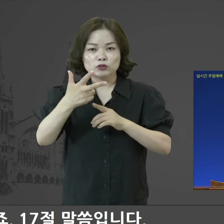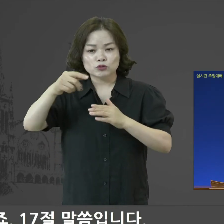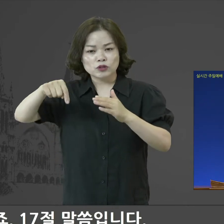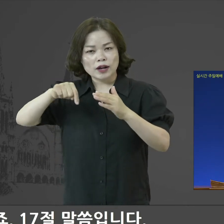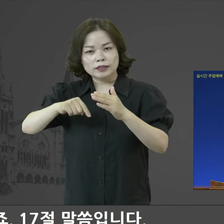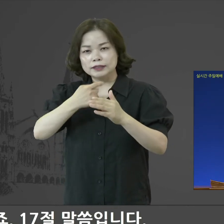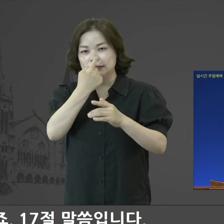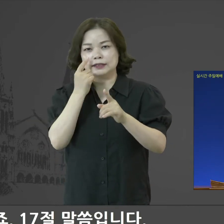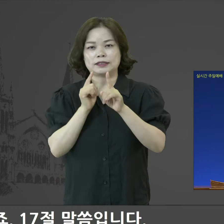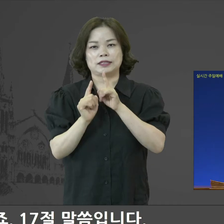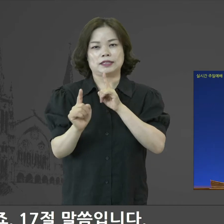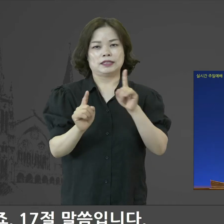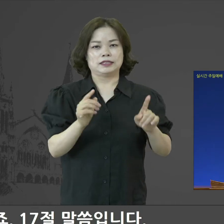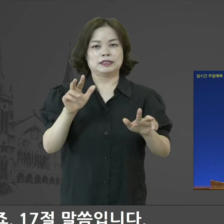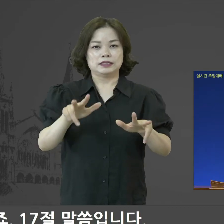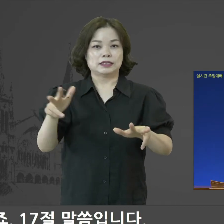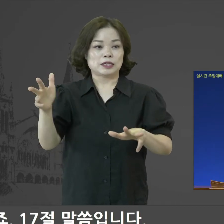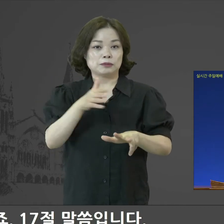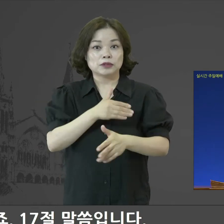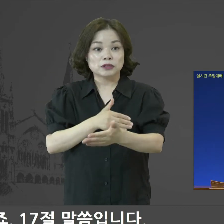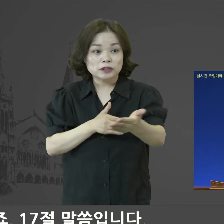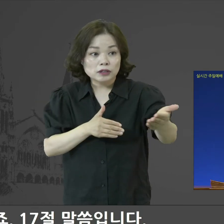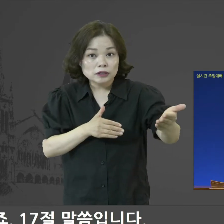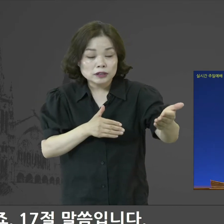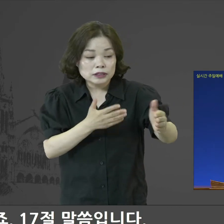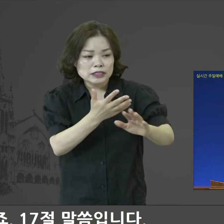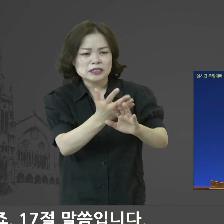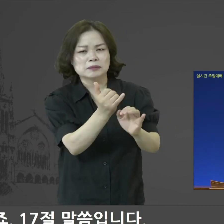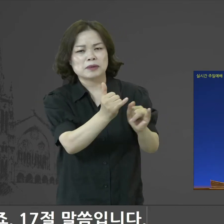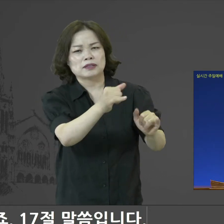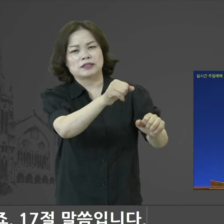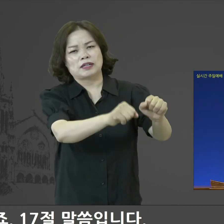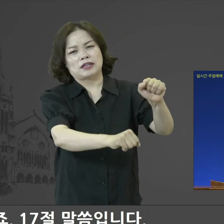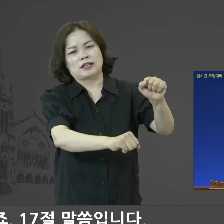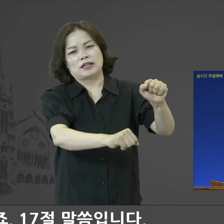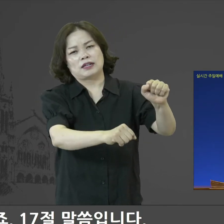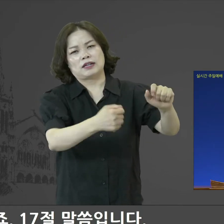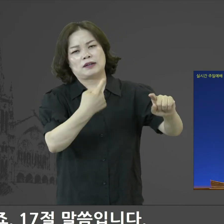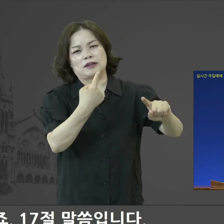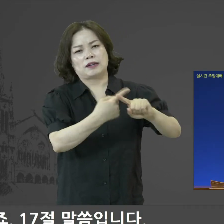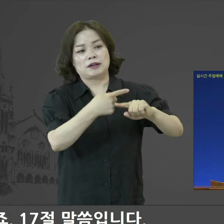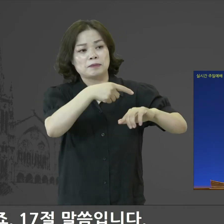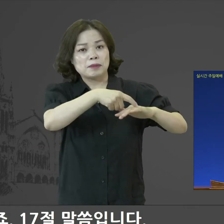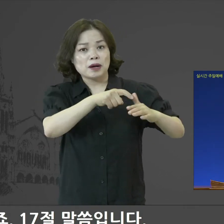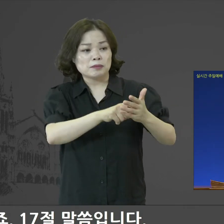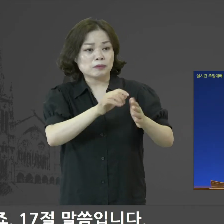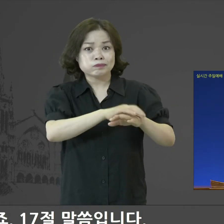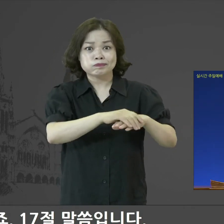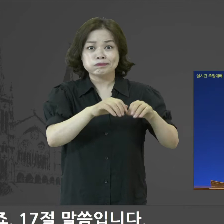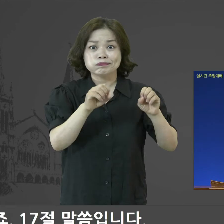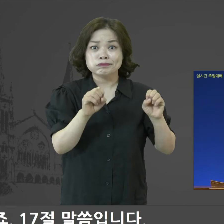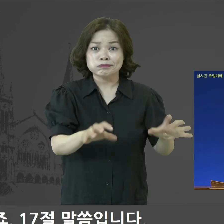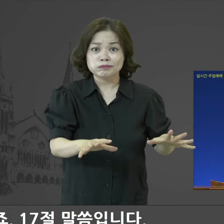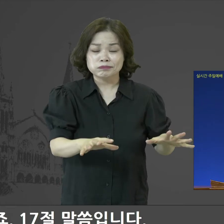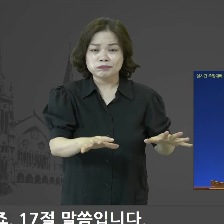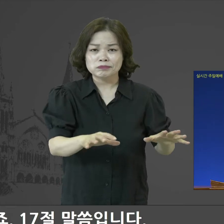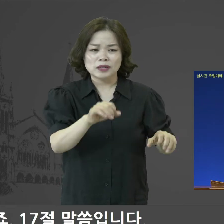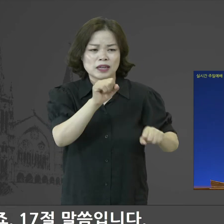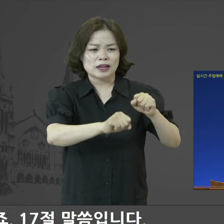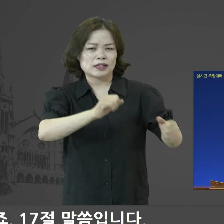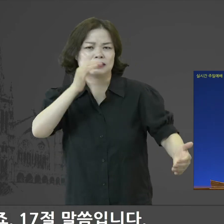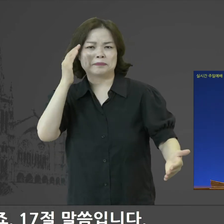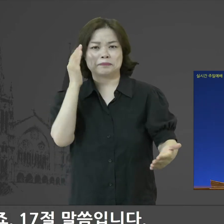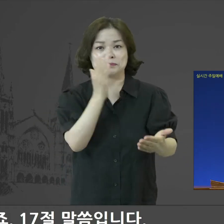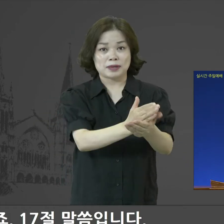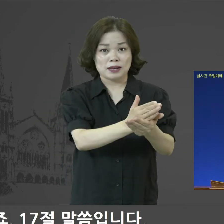안에서 증언하노니 이제부터 너희는 이방인이 행하는 것처럼 그 마음에 허망한 것으로 행하지